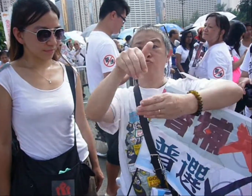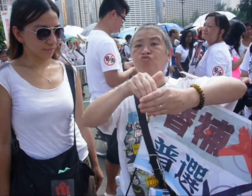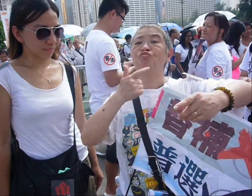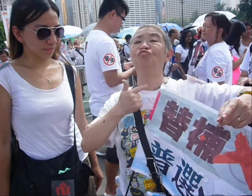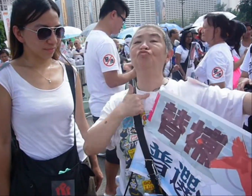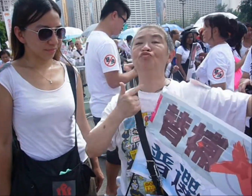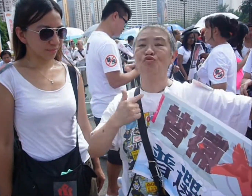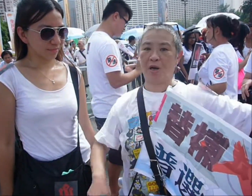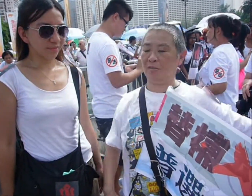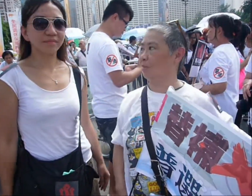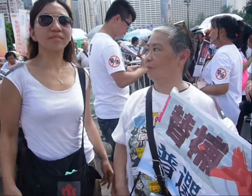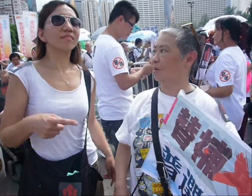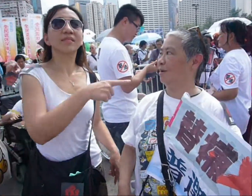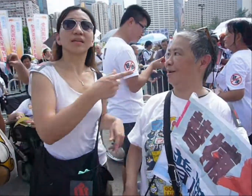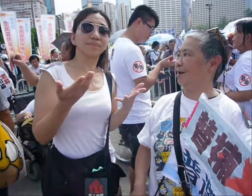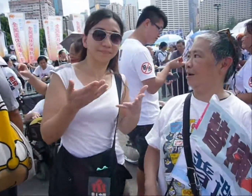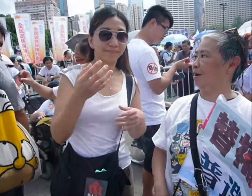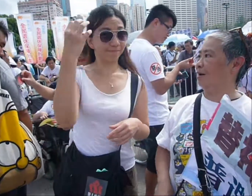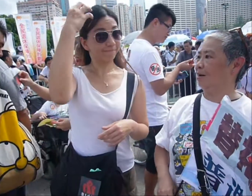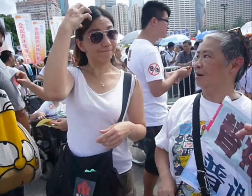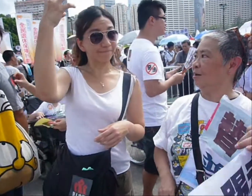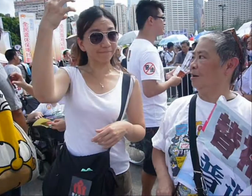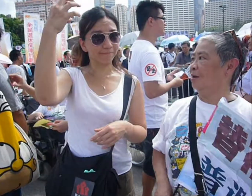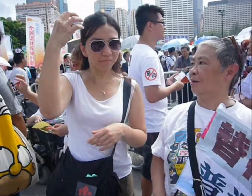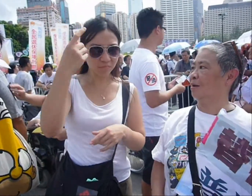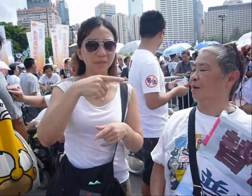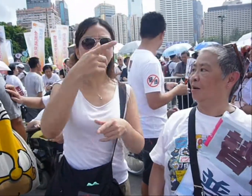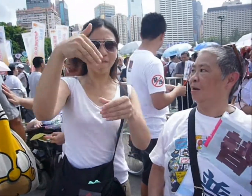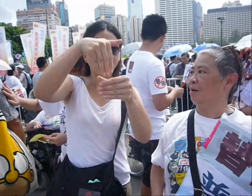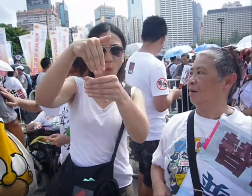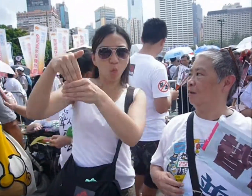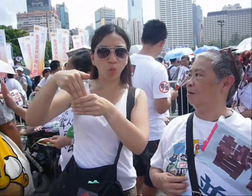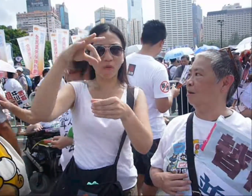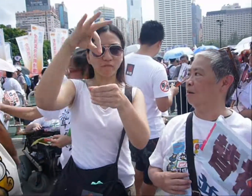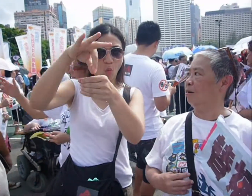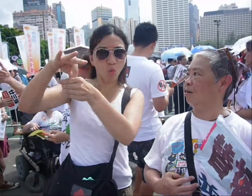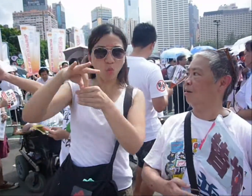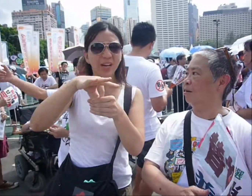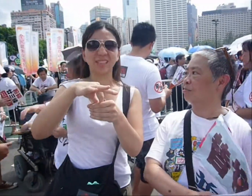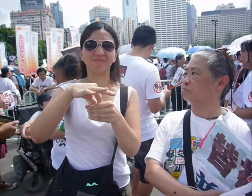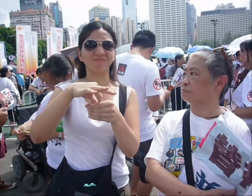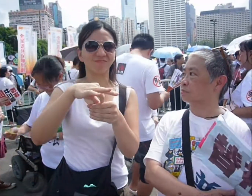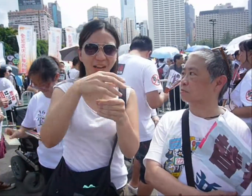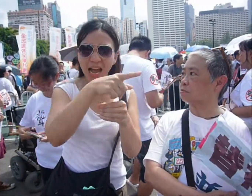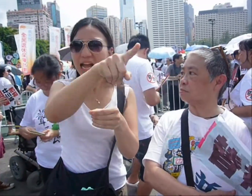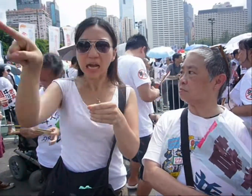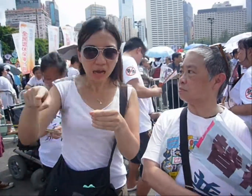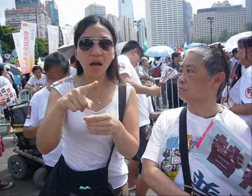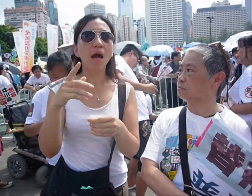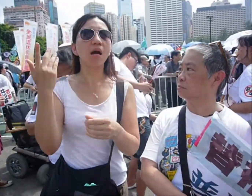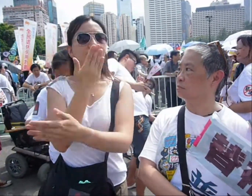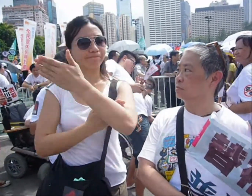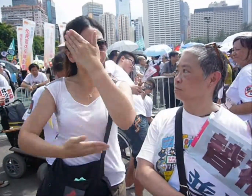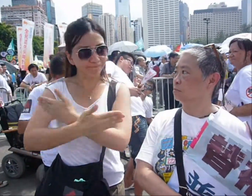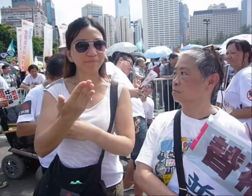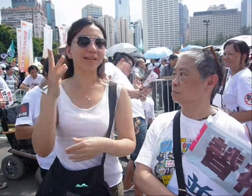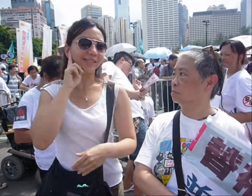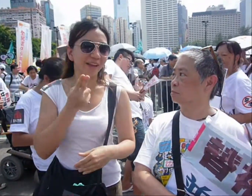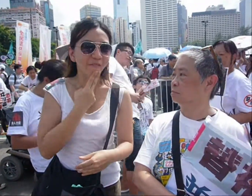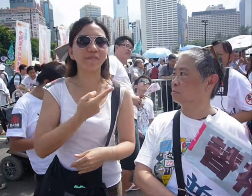今時今日，呢啲追求不斷受到無理嘅打壓，我哋見到中央對